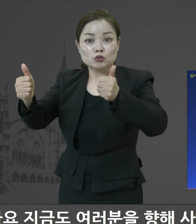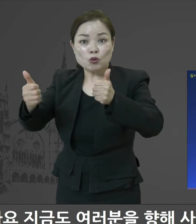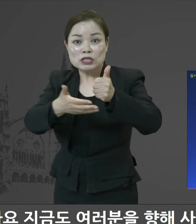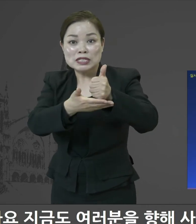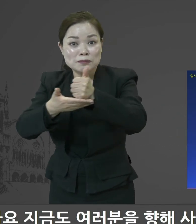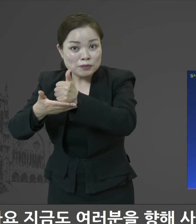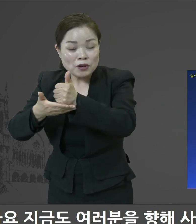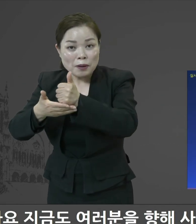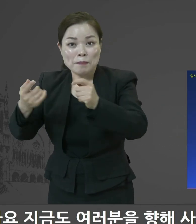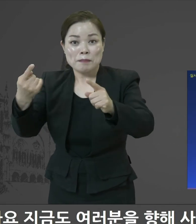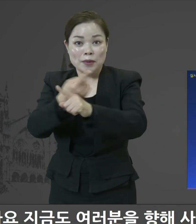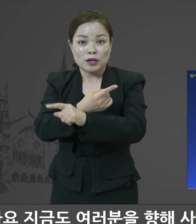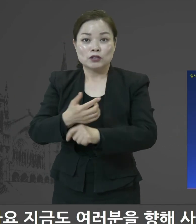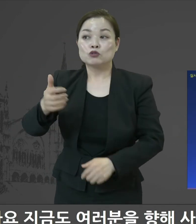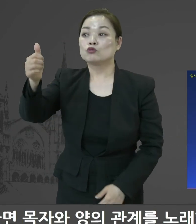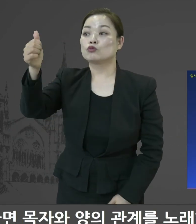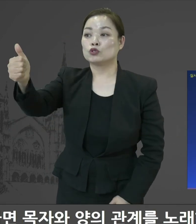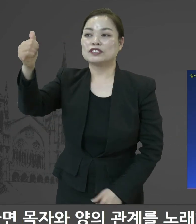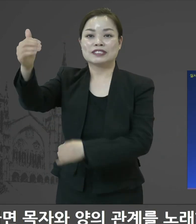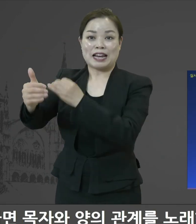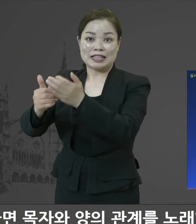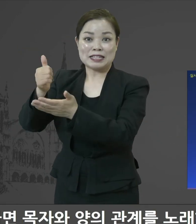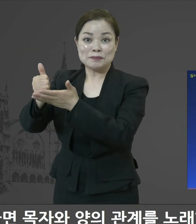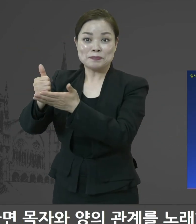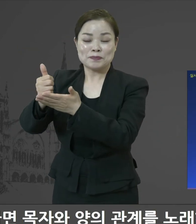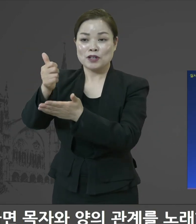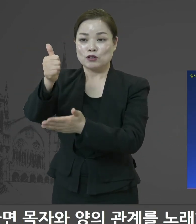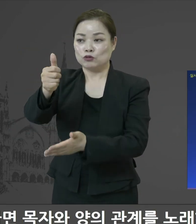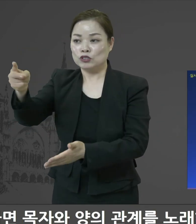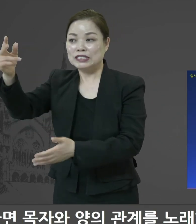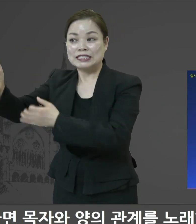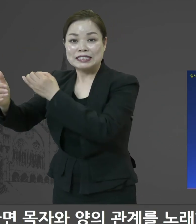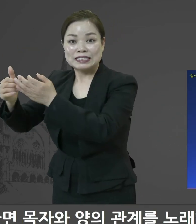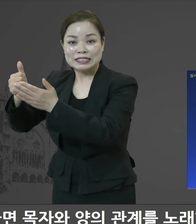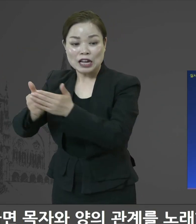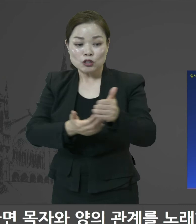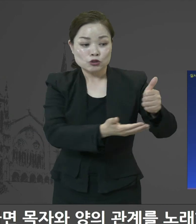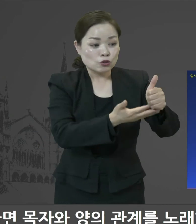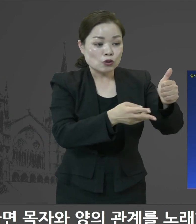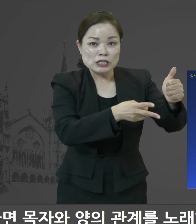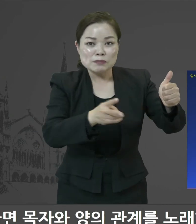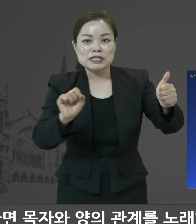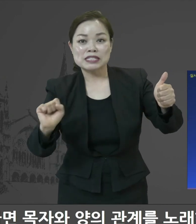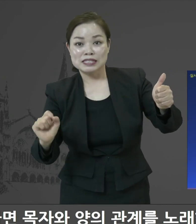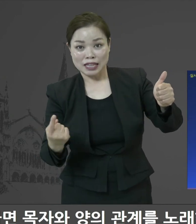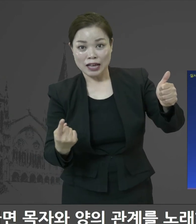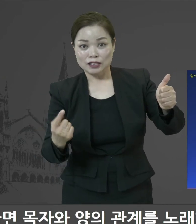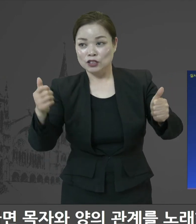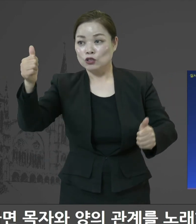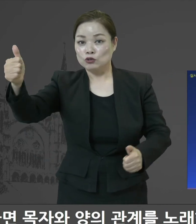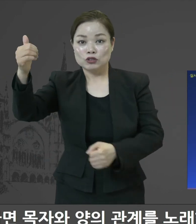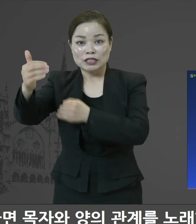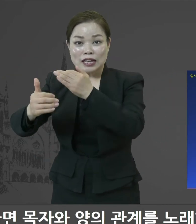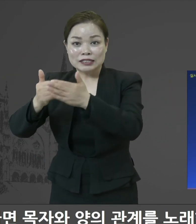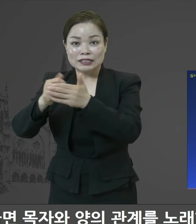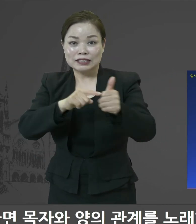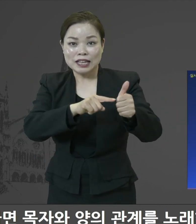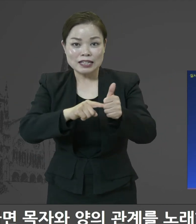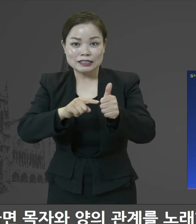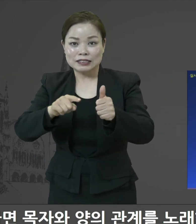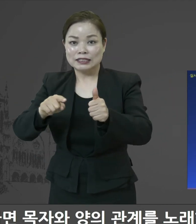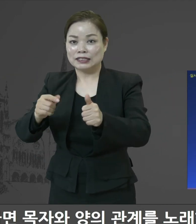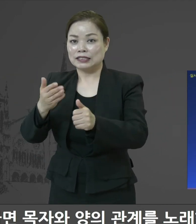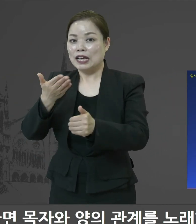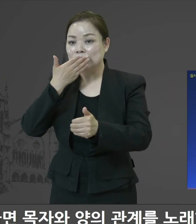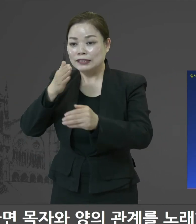바뀌게 됩니다. 여기서 주인은 하나님이십니다. 손님은 다윗입니다. 주인이신 하나님은 다윗에게 상을